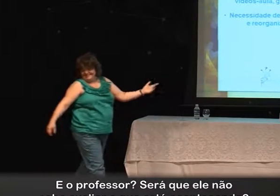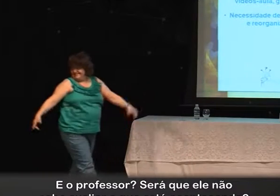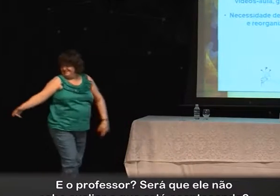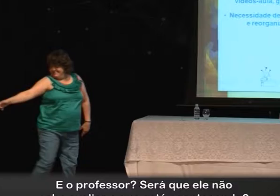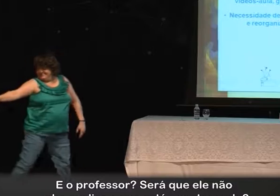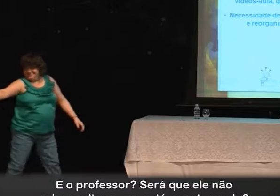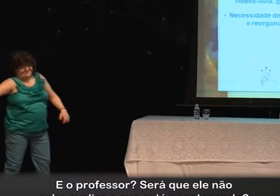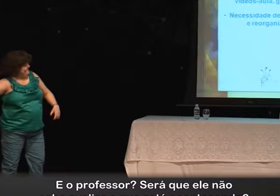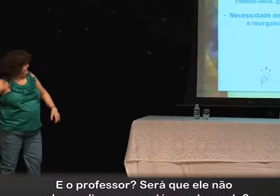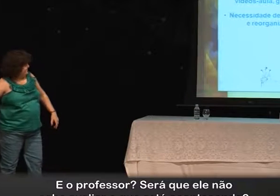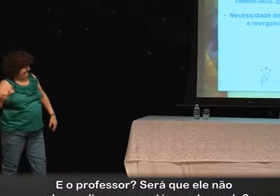está acontecendo nesse sentido?